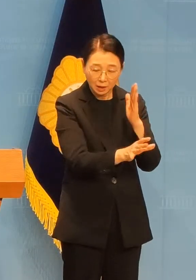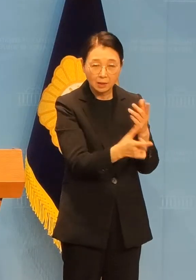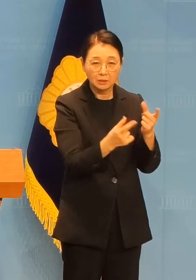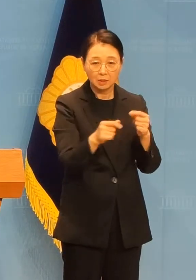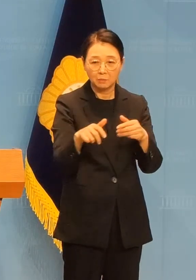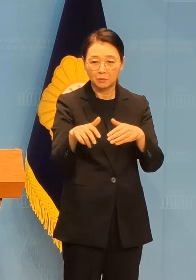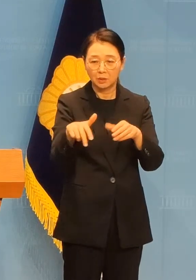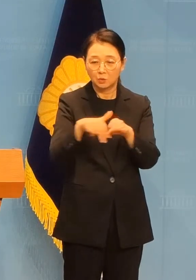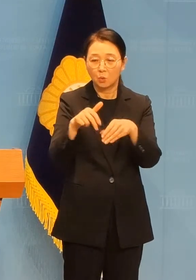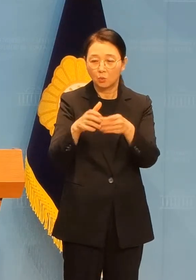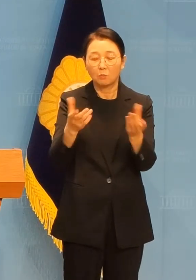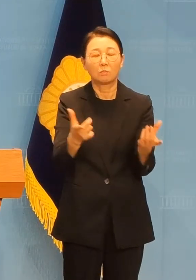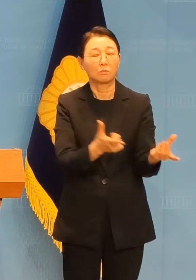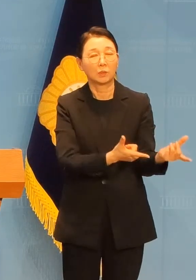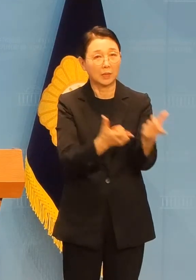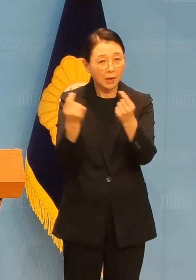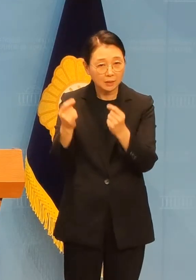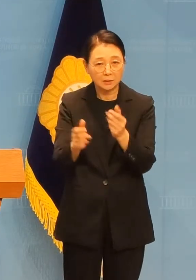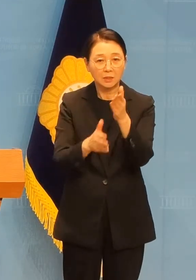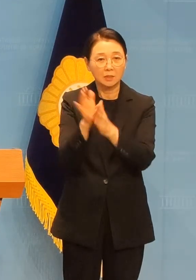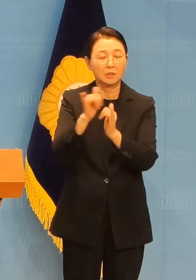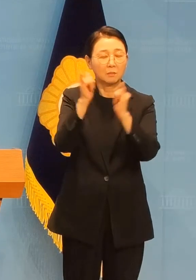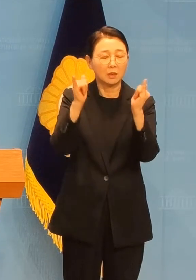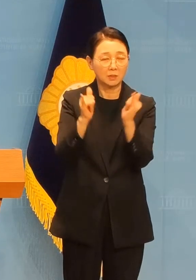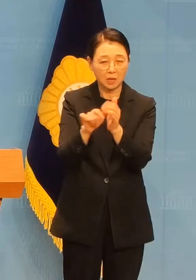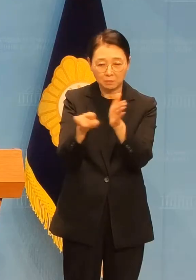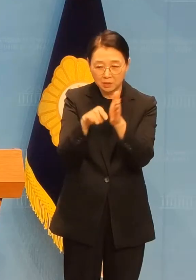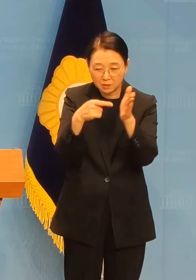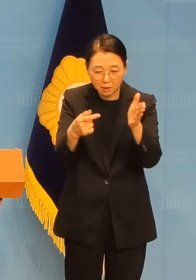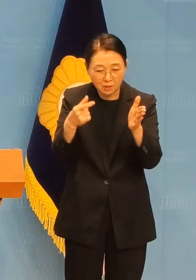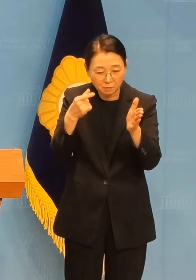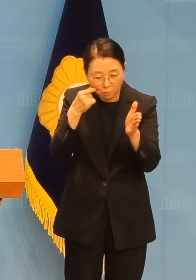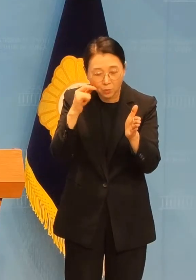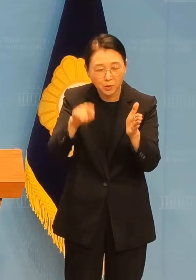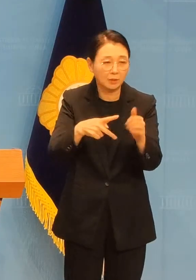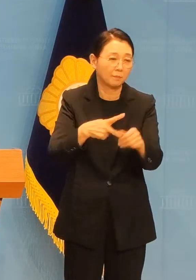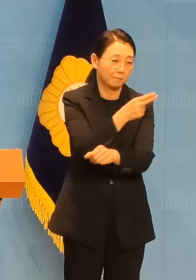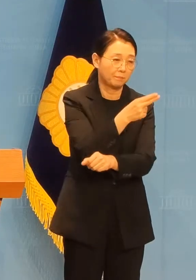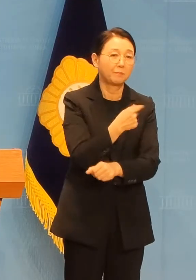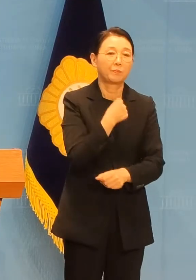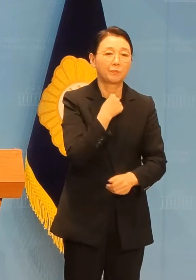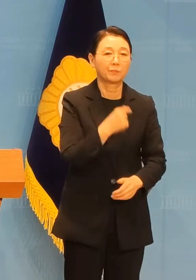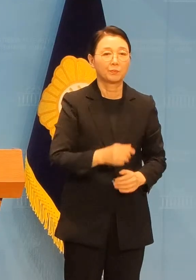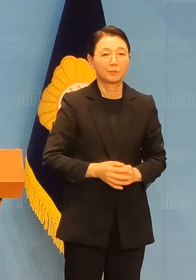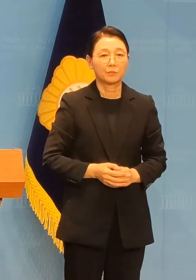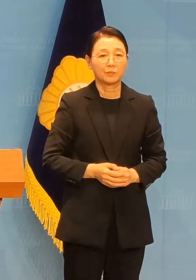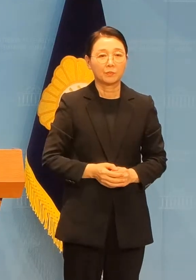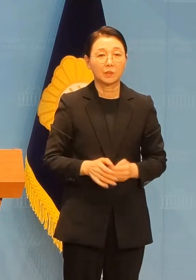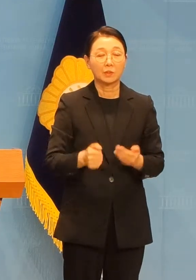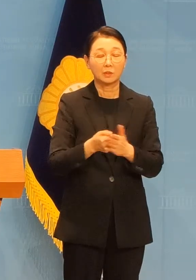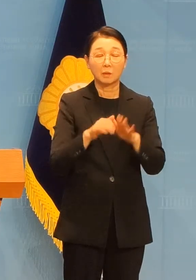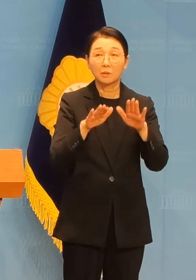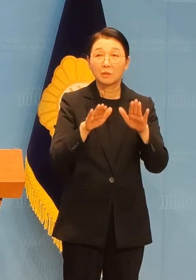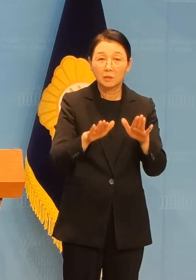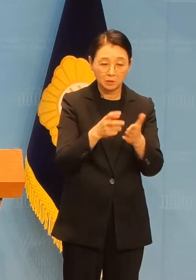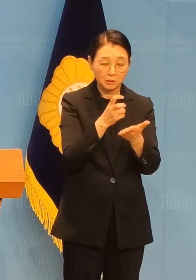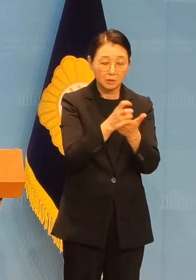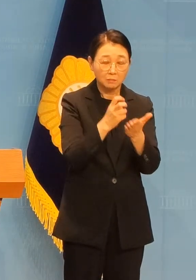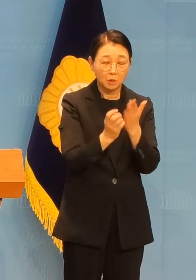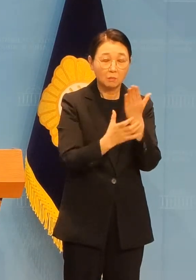종교계와 시민사회가 불신받는 현실을 끝내기 위한 법입니다. 그래서 저는 이 법을